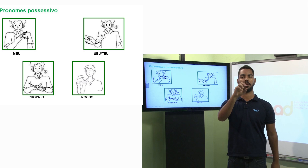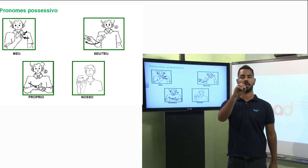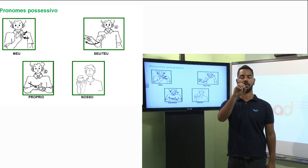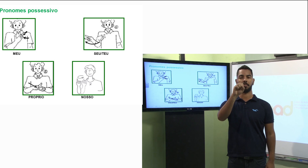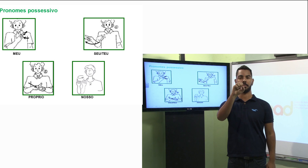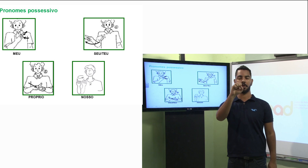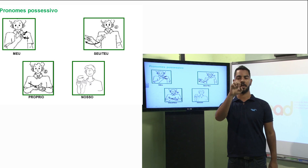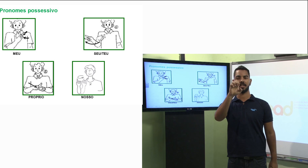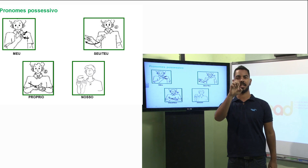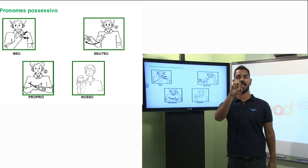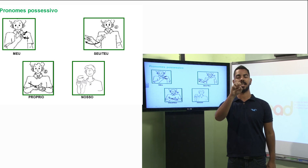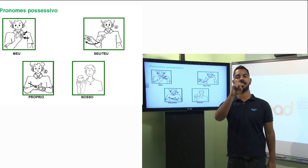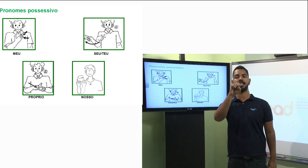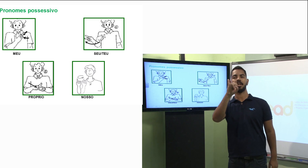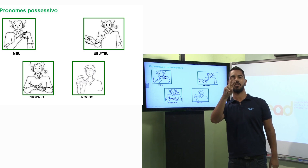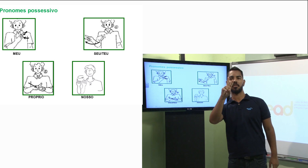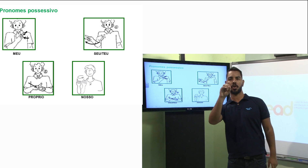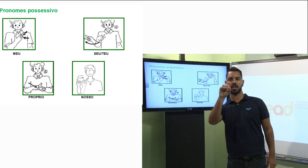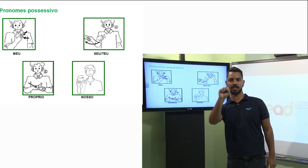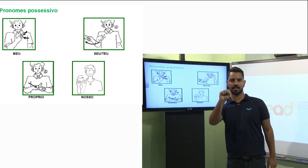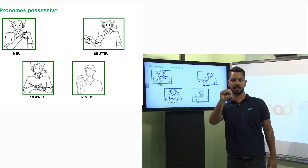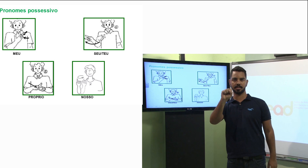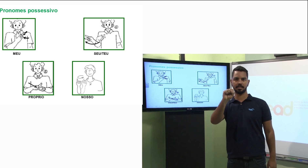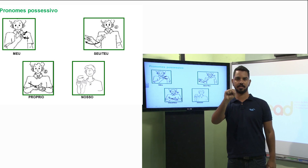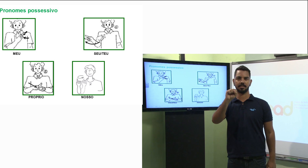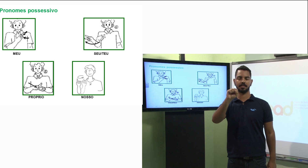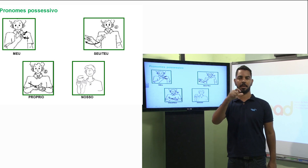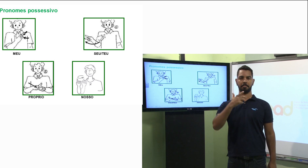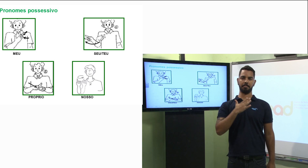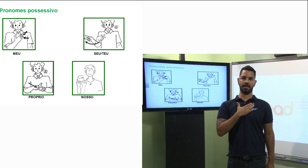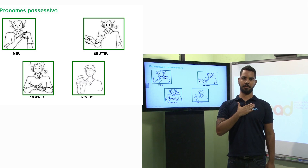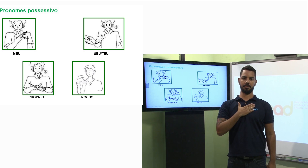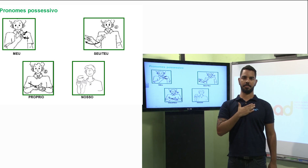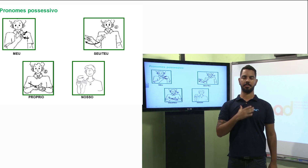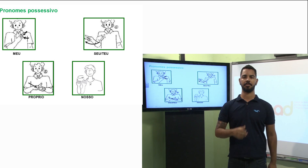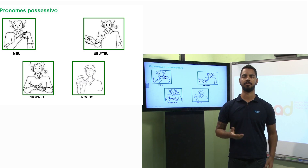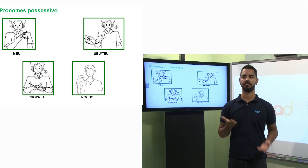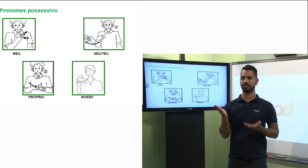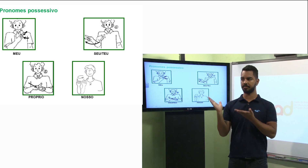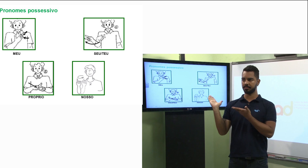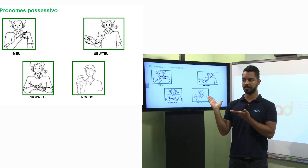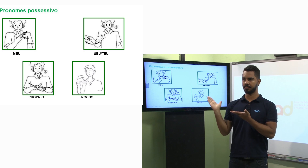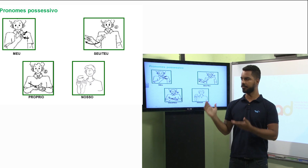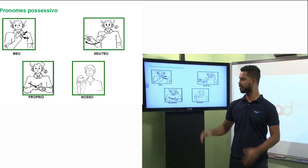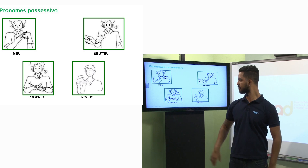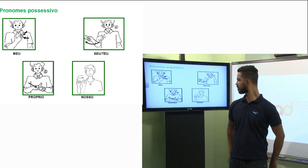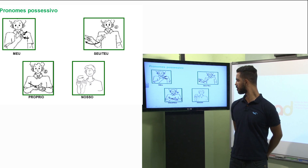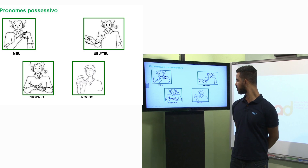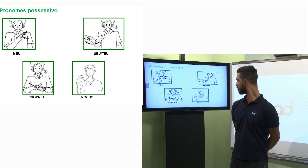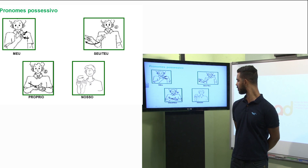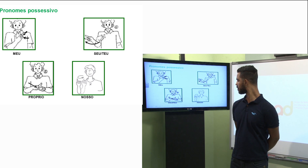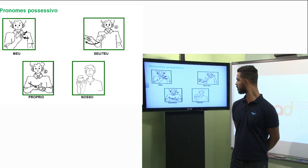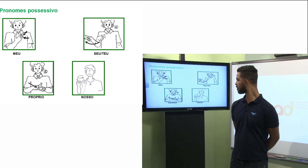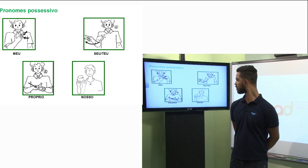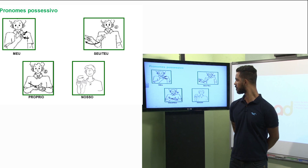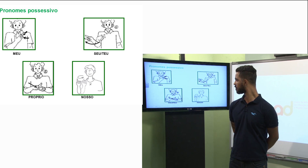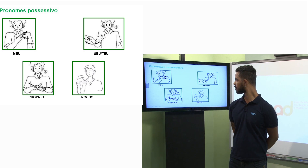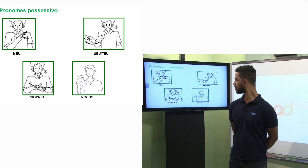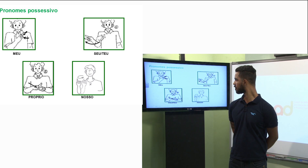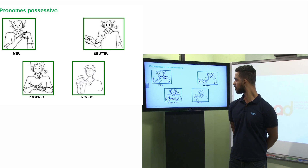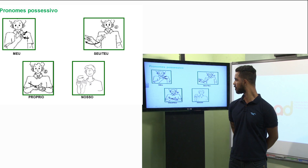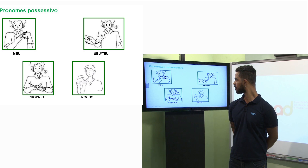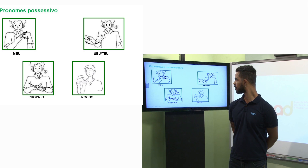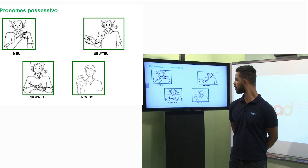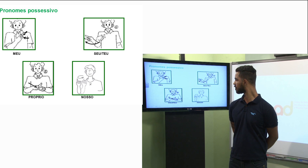possuem marca para gênero e estão relacionados às pessoas do discurso. E não há coisa possuída, como acontece na língua